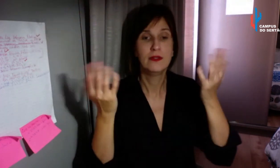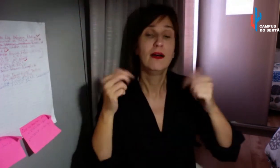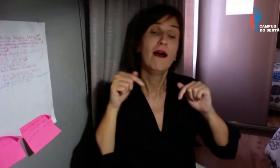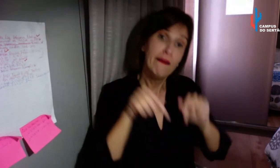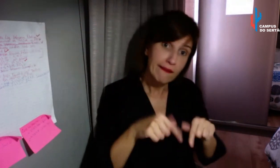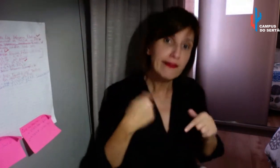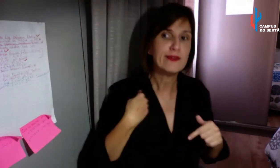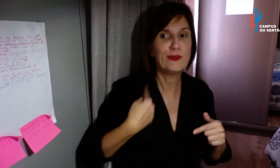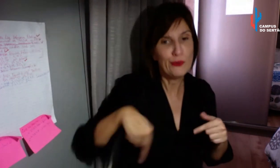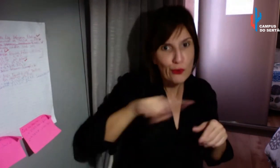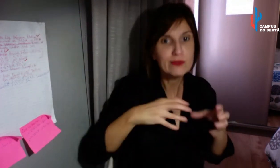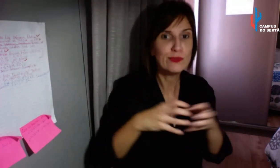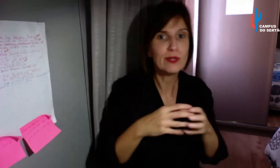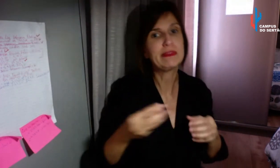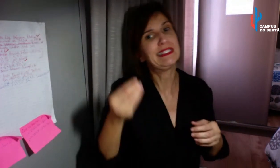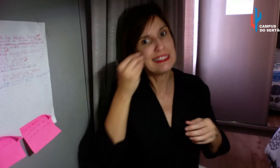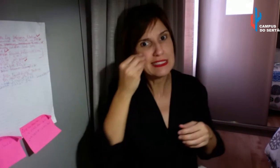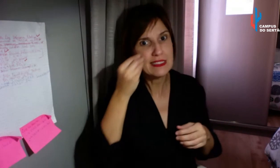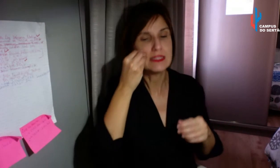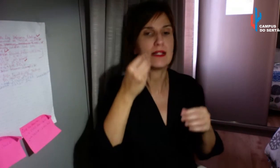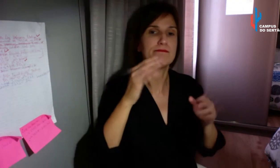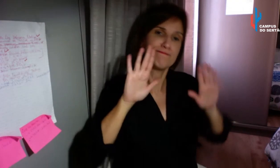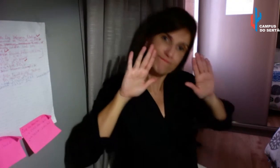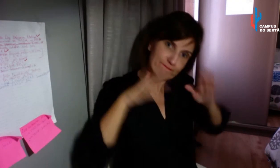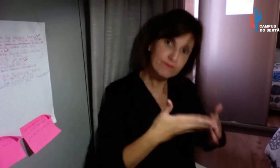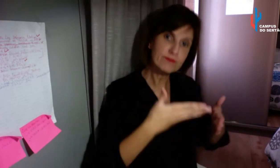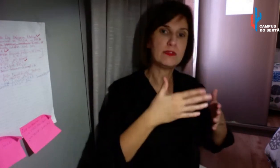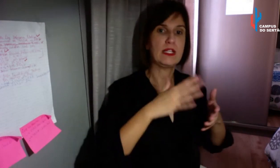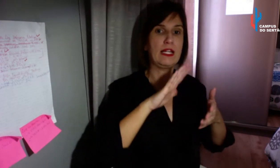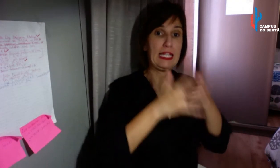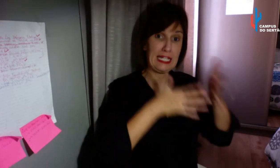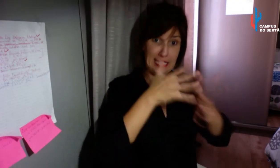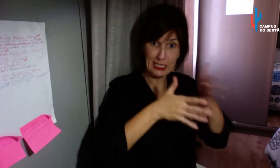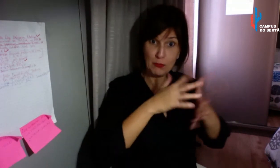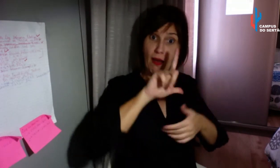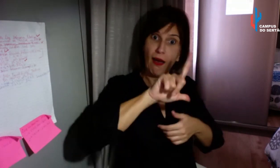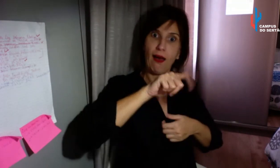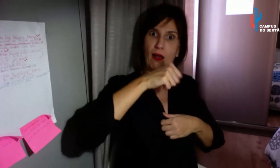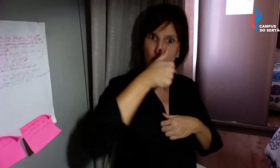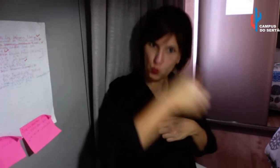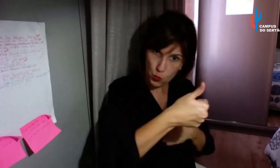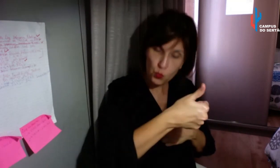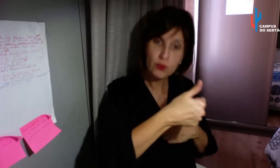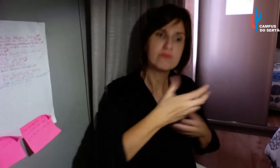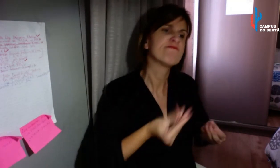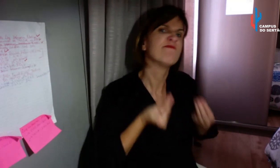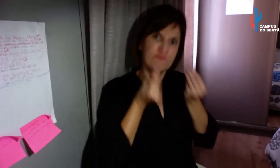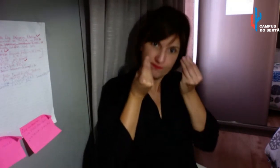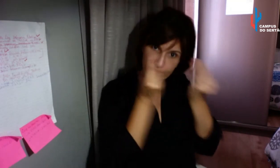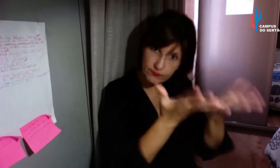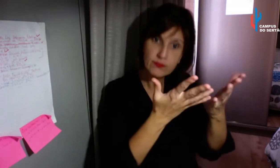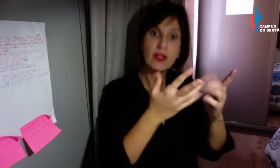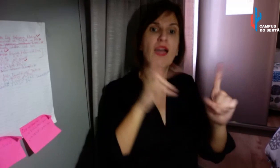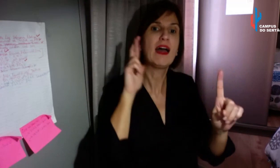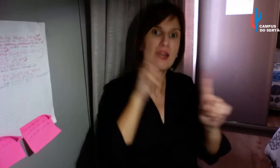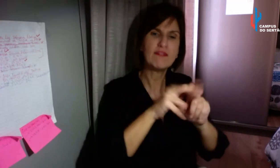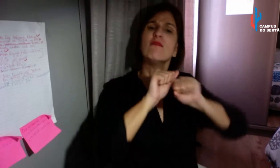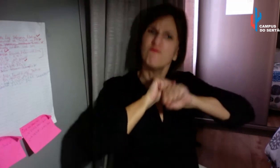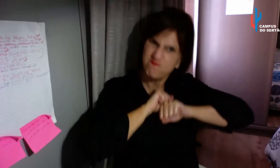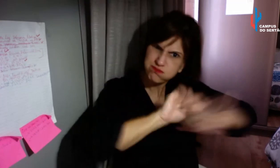gravíssimo de ter outros problemas e até mesmo sequelas oriundas desse ensino tardio da sua